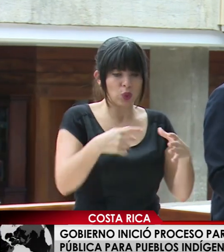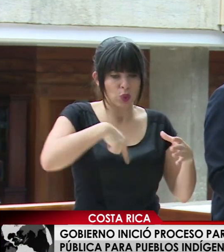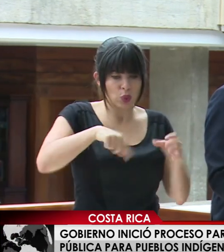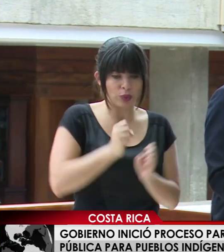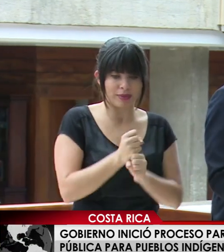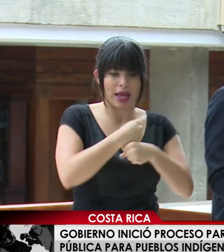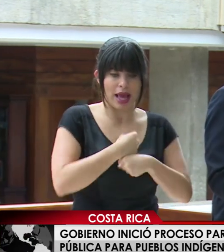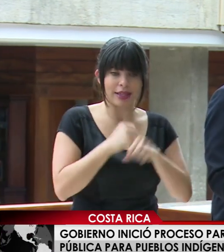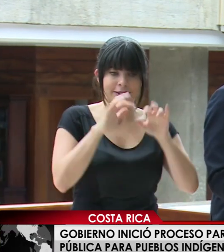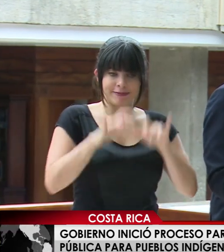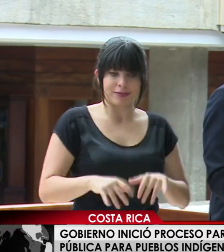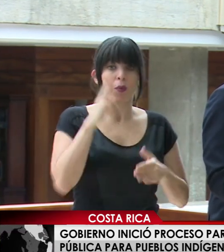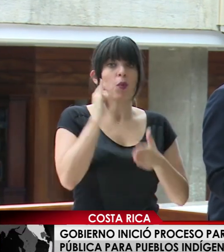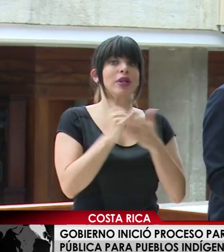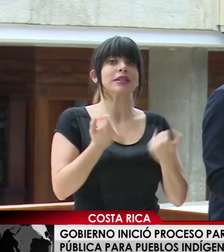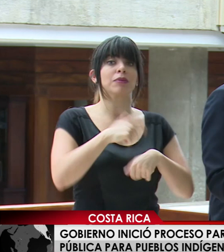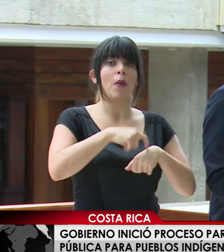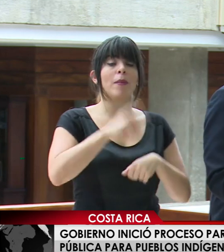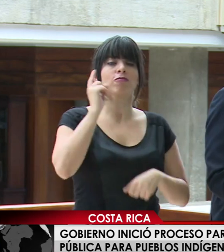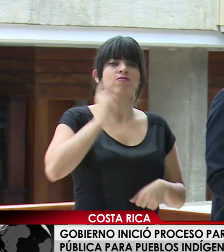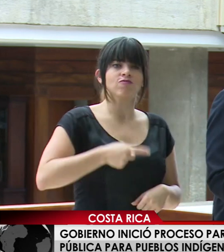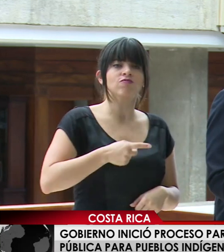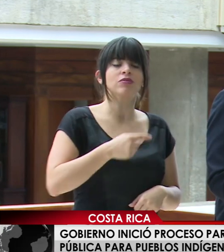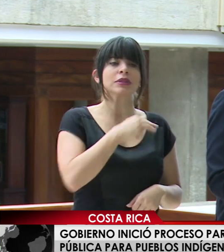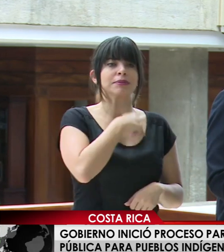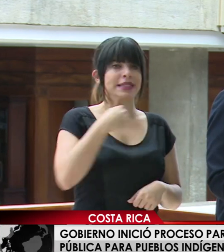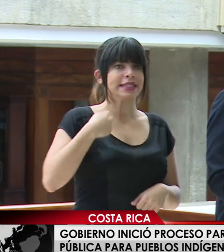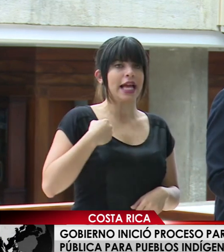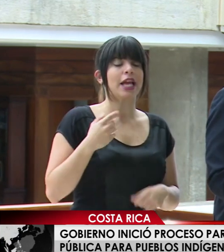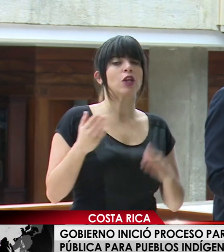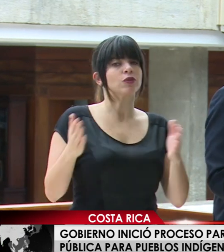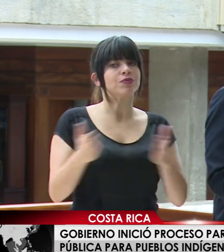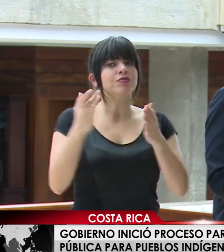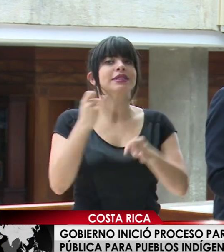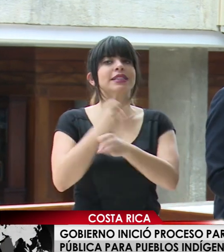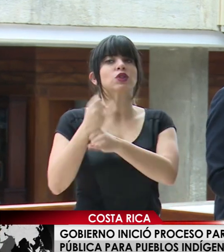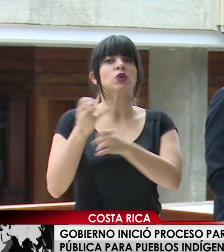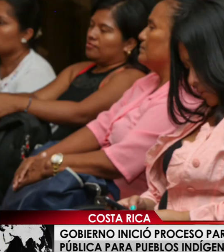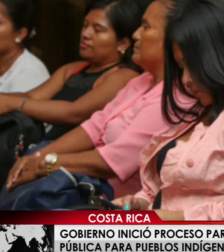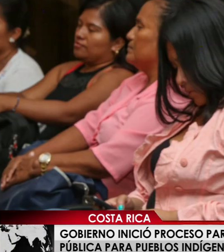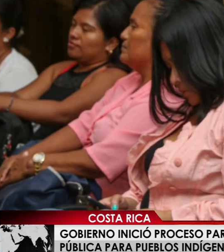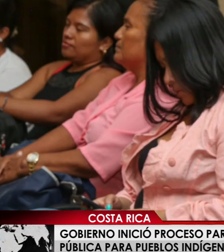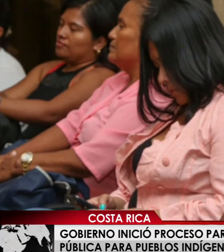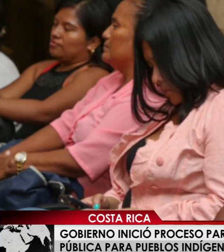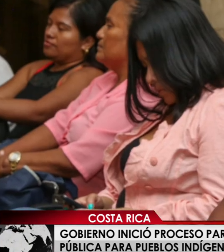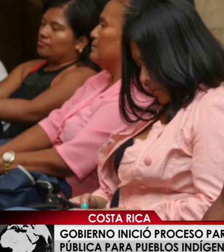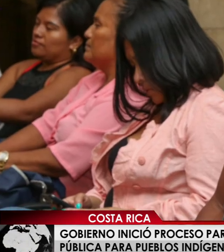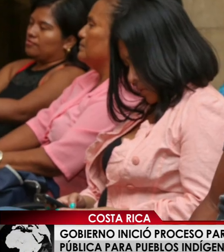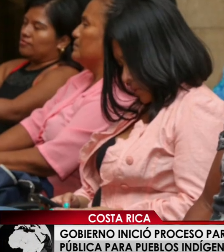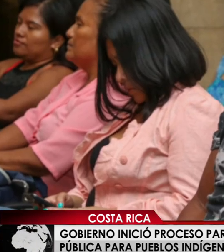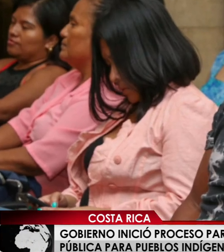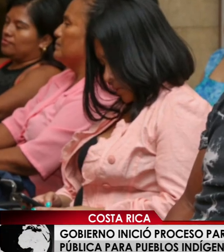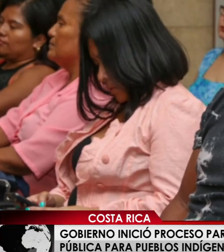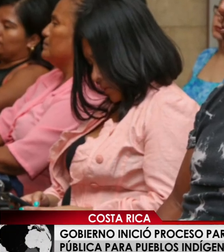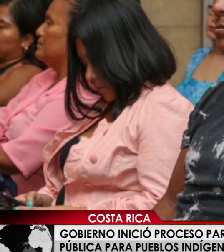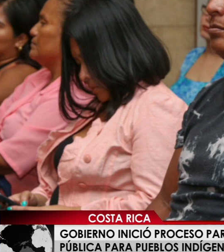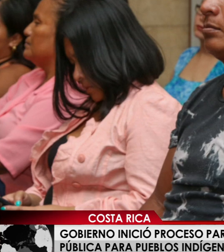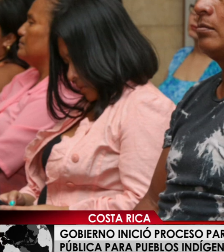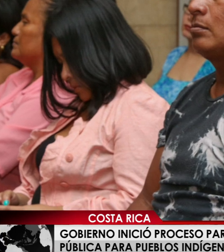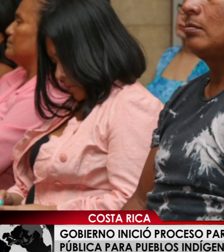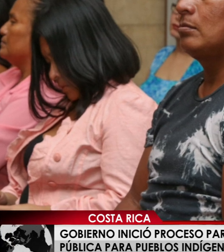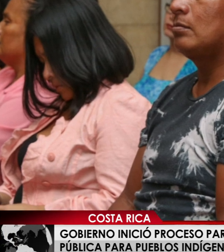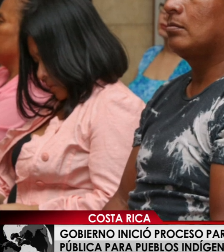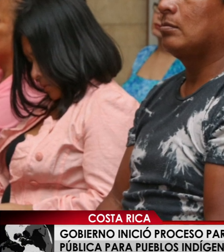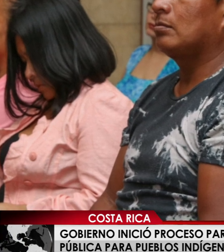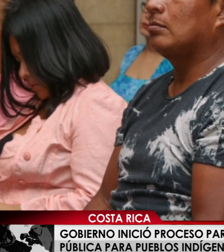se le ordenará a los ministerios y se le instará a las instituciones públicas descentralizadas a incorporarse para que